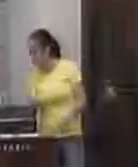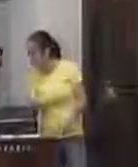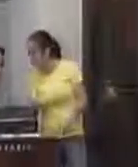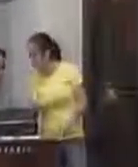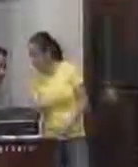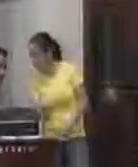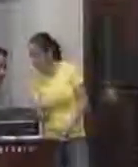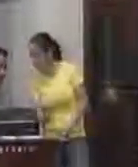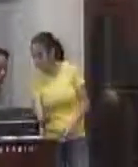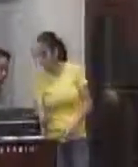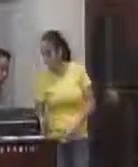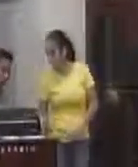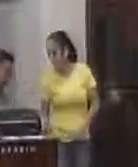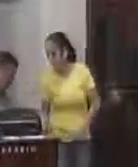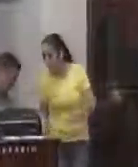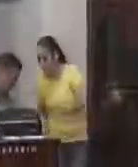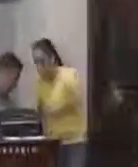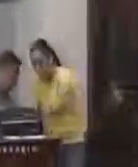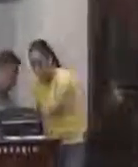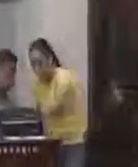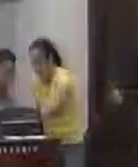Faz a chamada e convida essa.